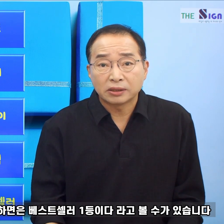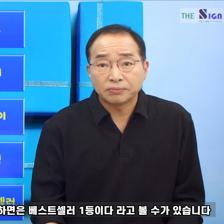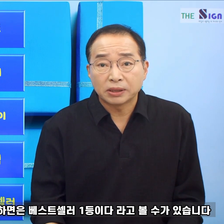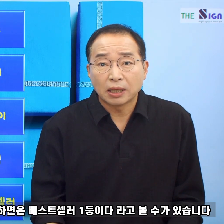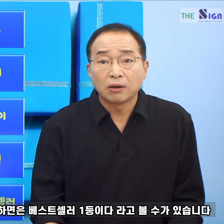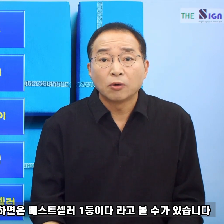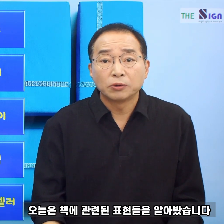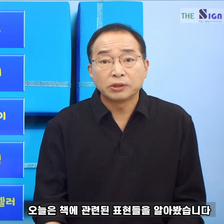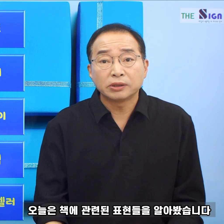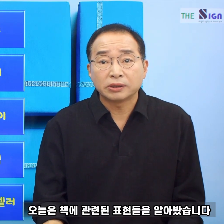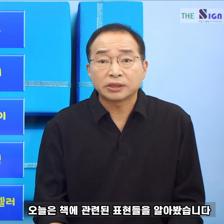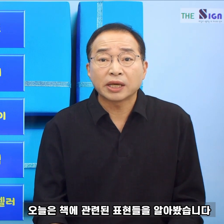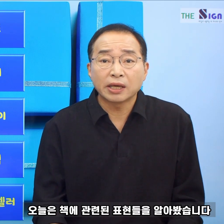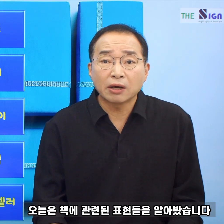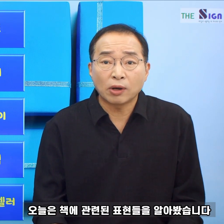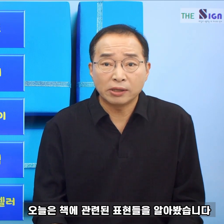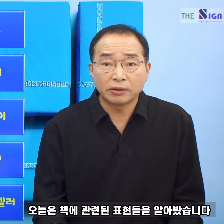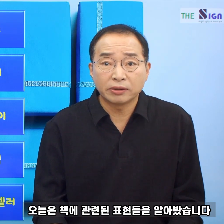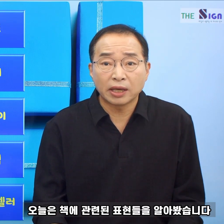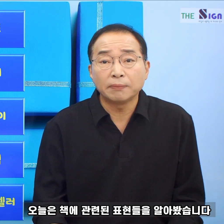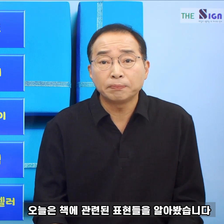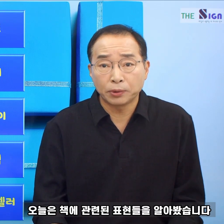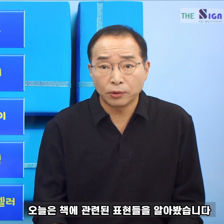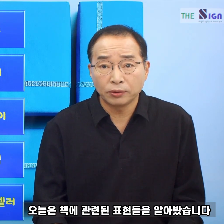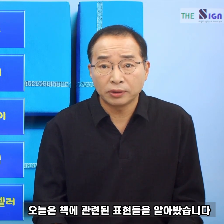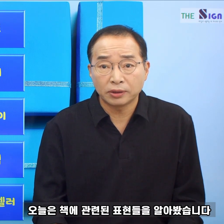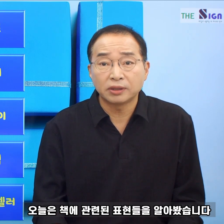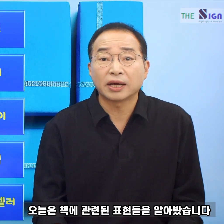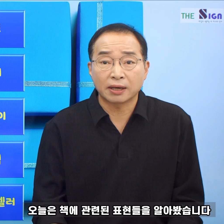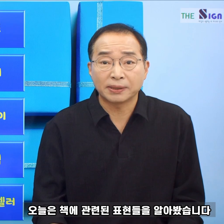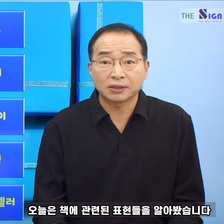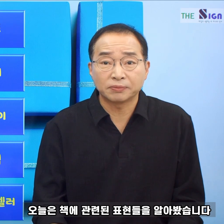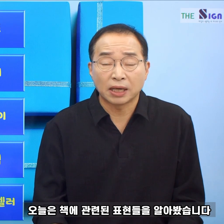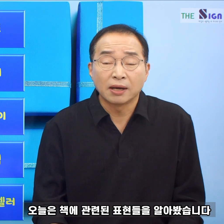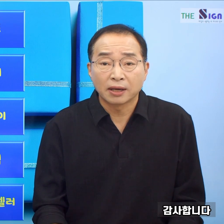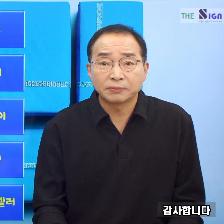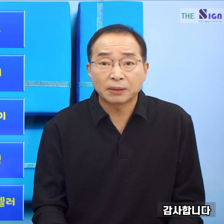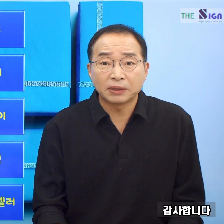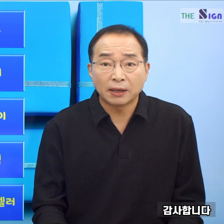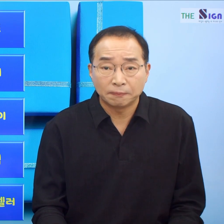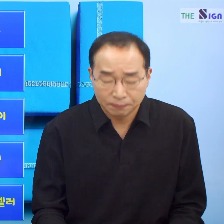있습니다. 오늘은 책에 관련된 표현들을 알아봤습니다. 감사합니다.